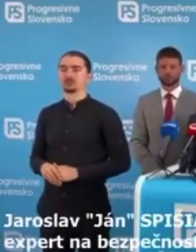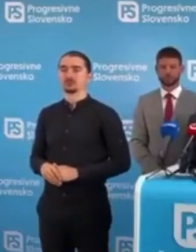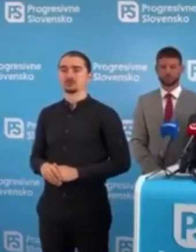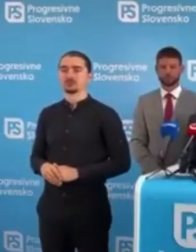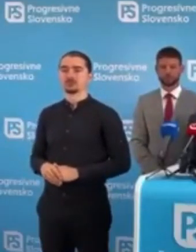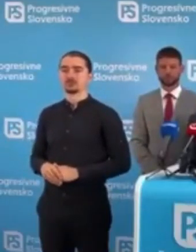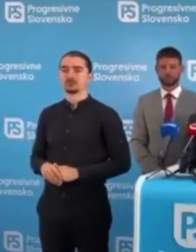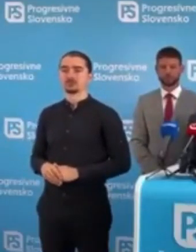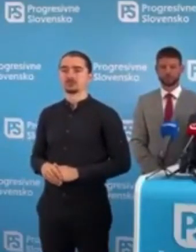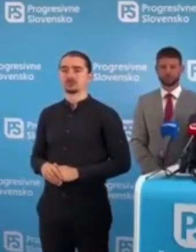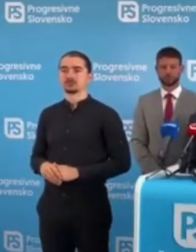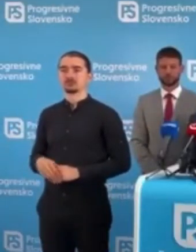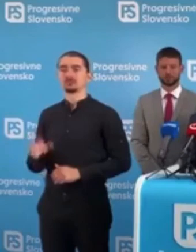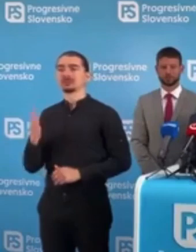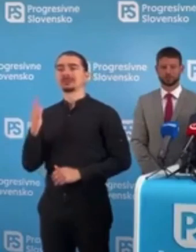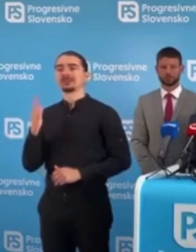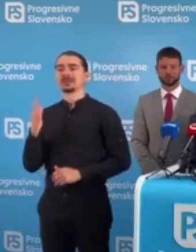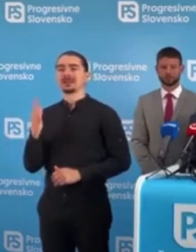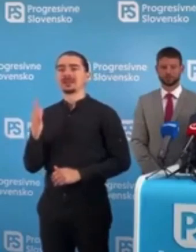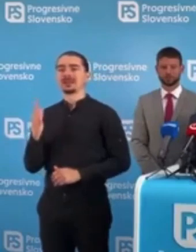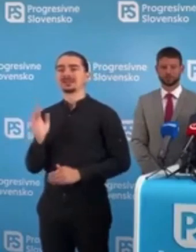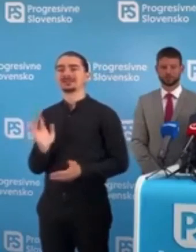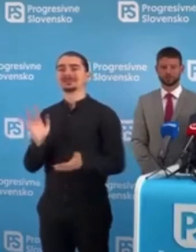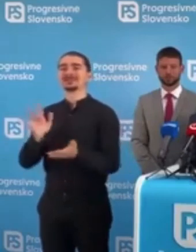nie cieľene